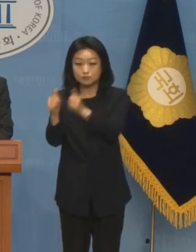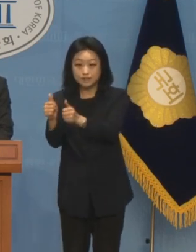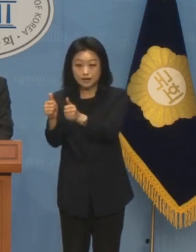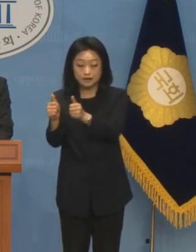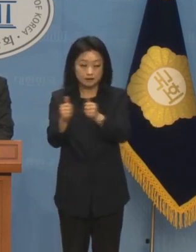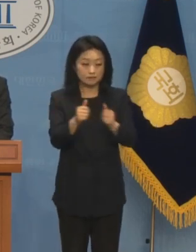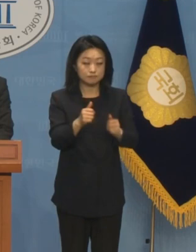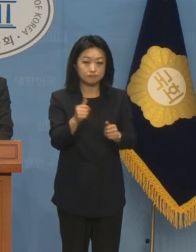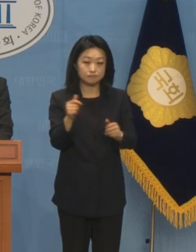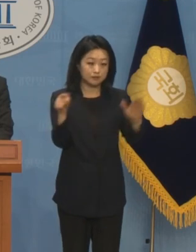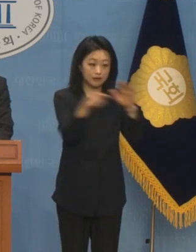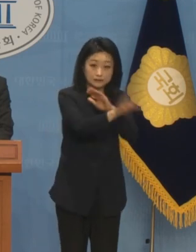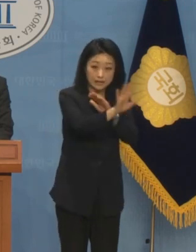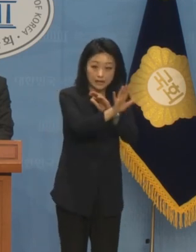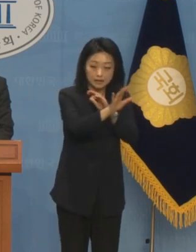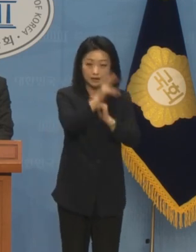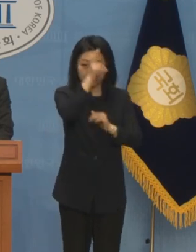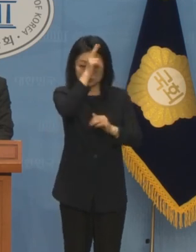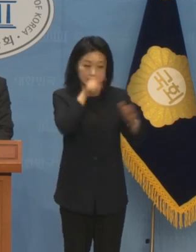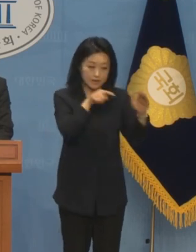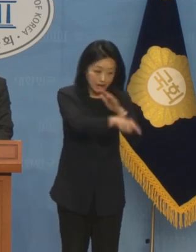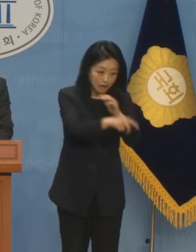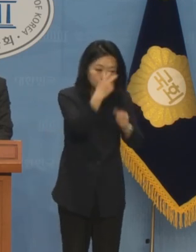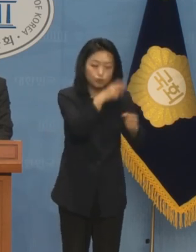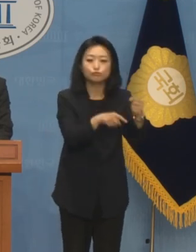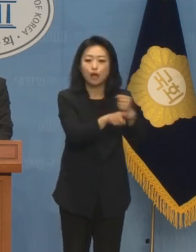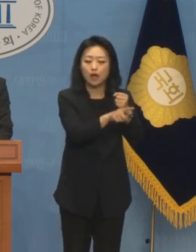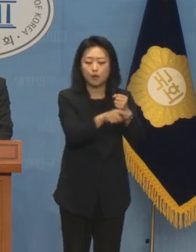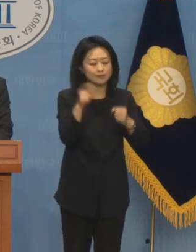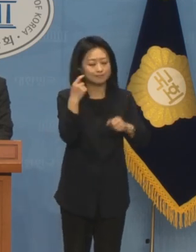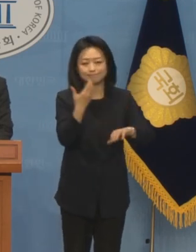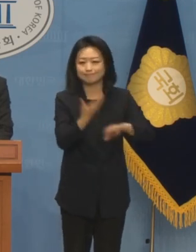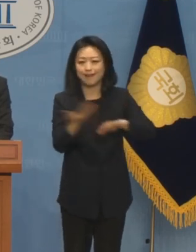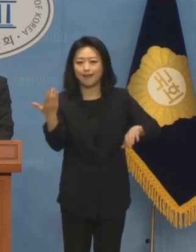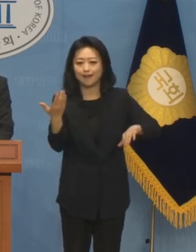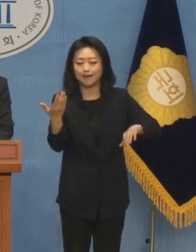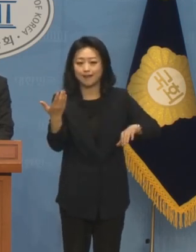형평성 측면에서 보더라도 맞지 않는 것입니다.